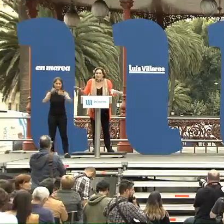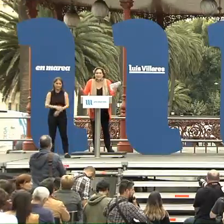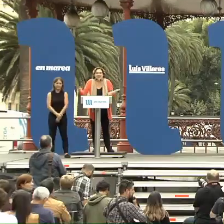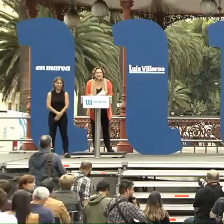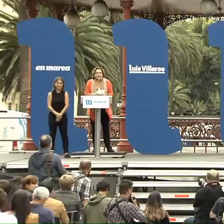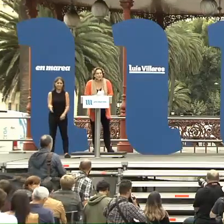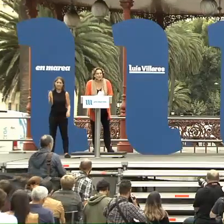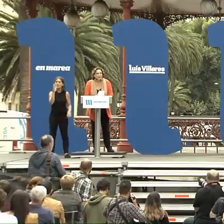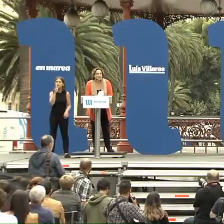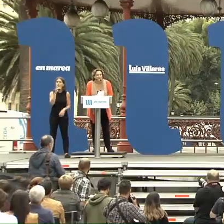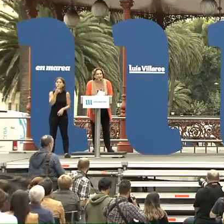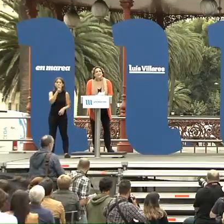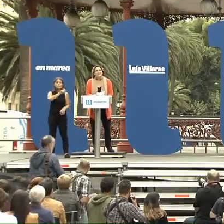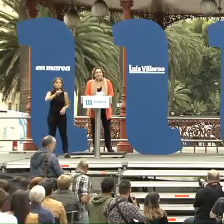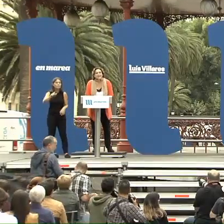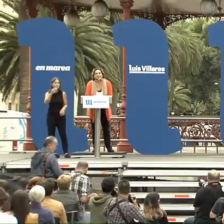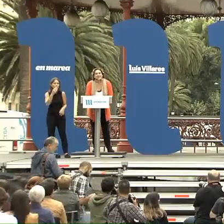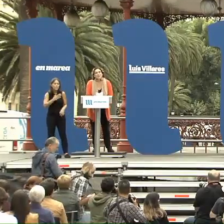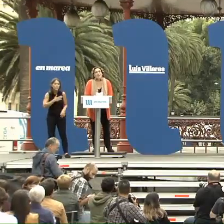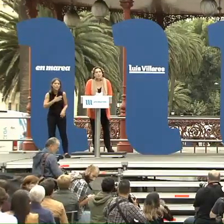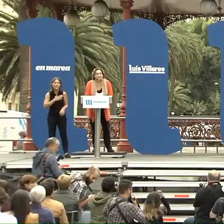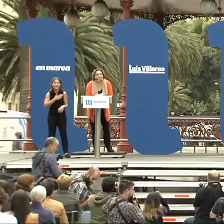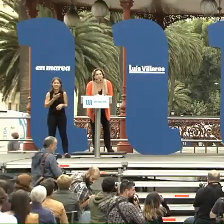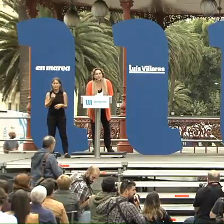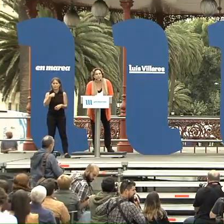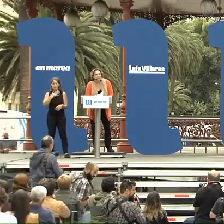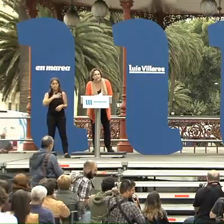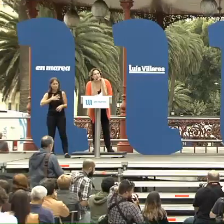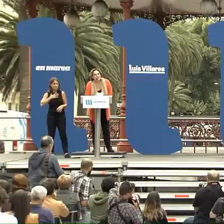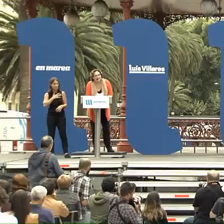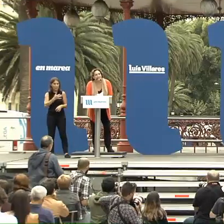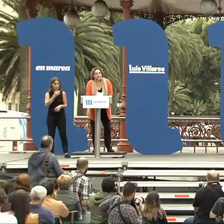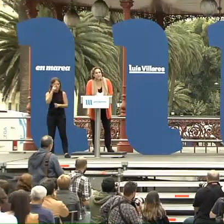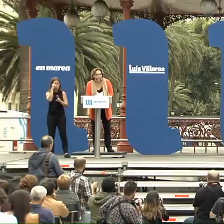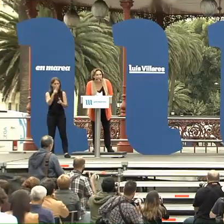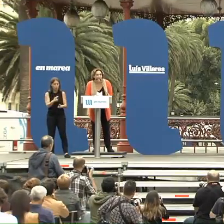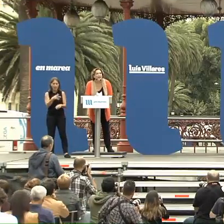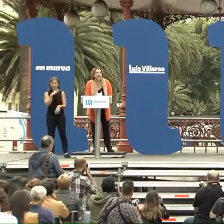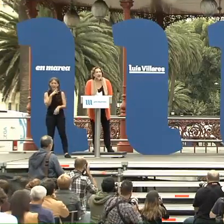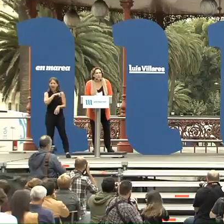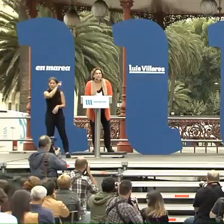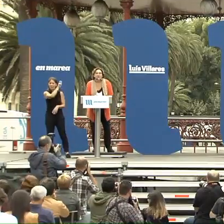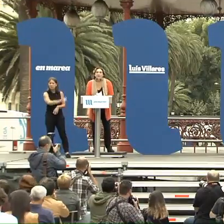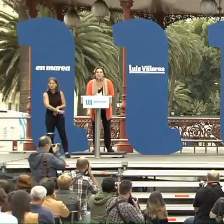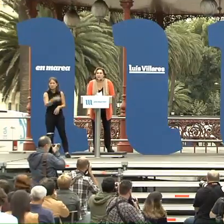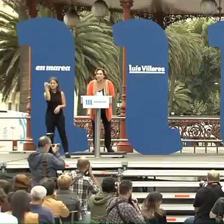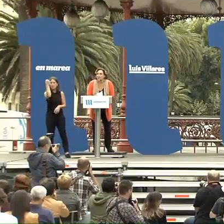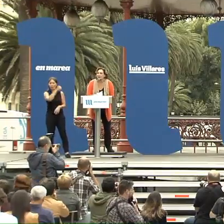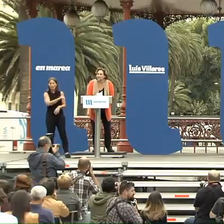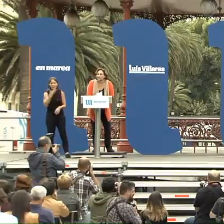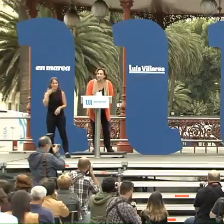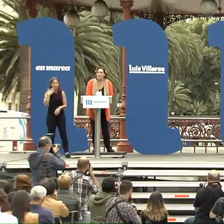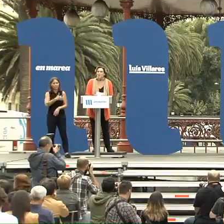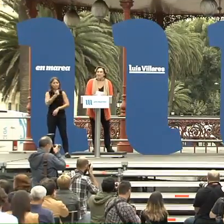Y de toda esta gente buena y de toda esta gente valiente, un placer y un honor poder presentaros ahora al hombre honrado